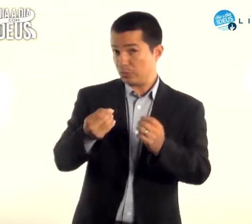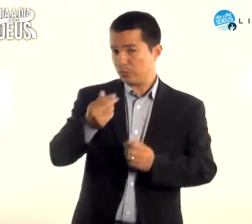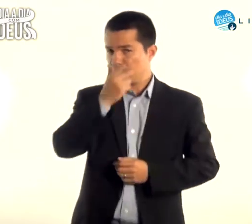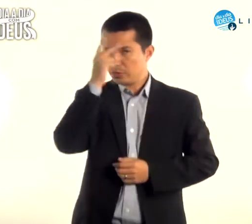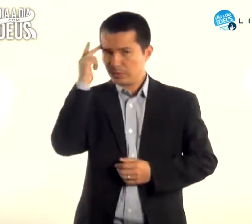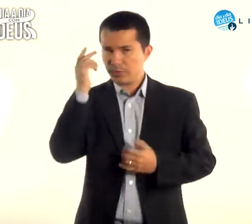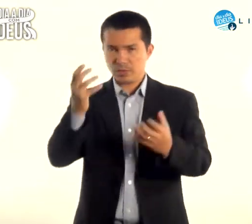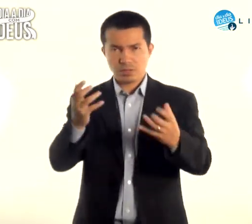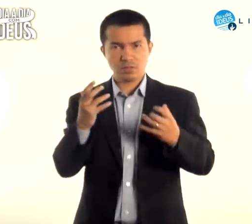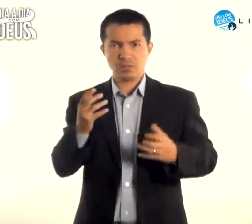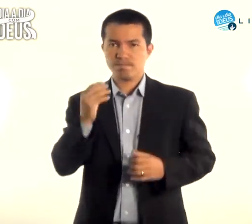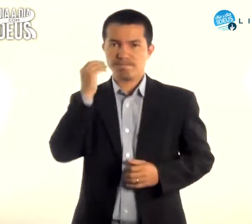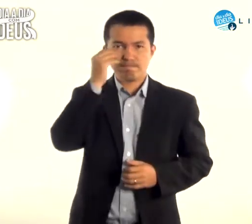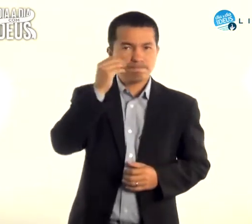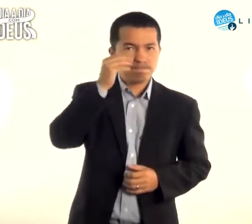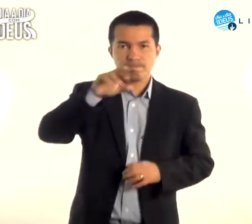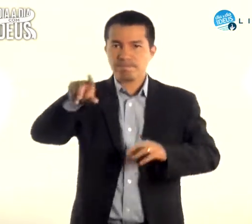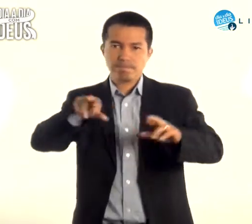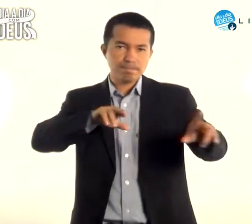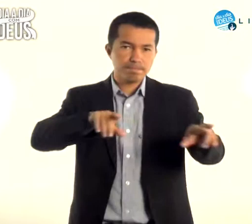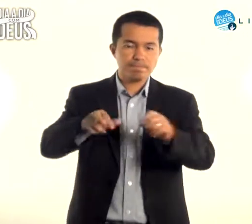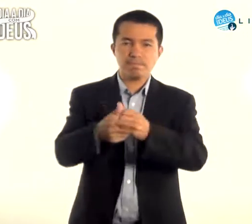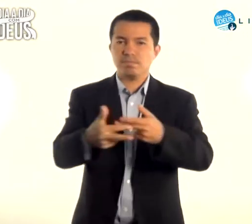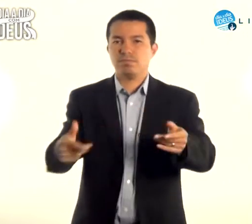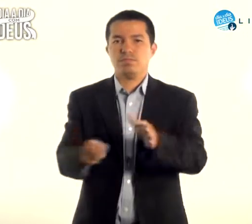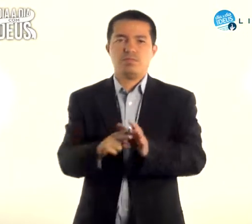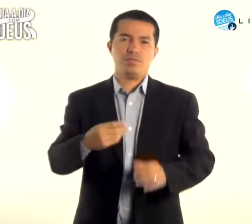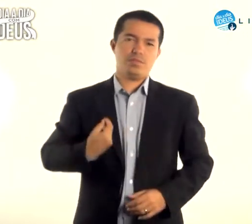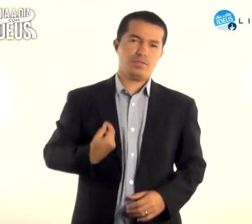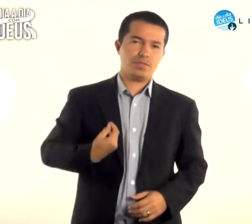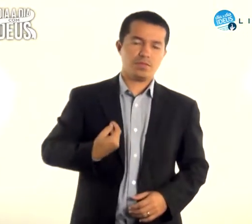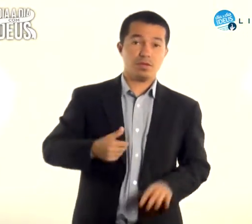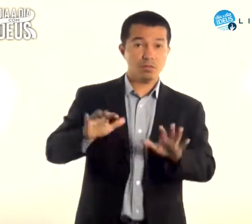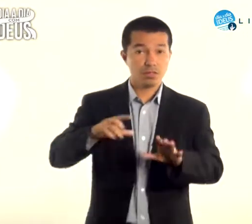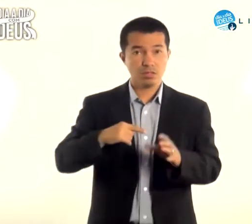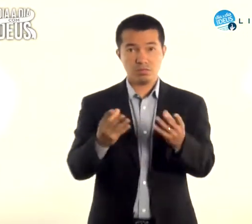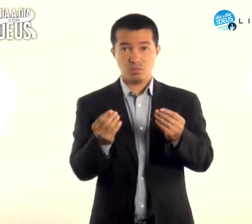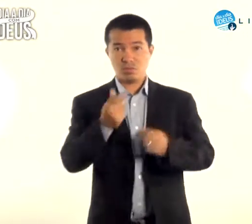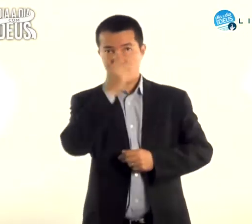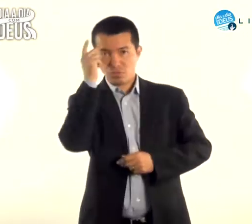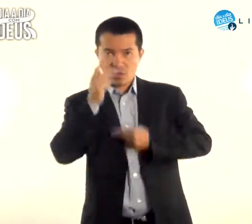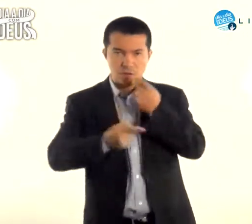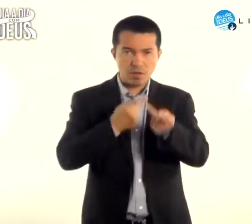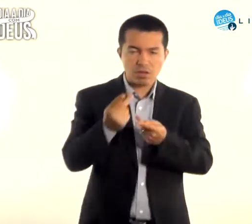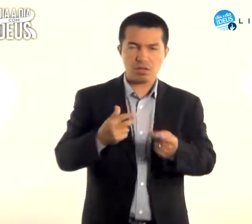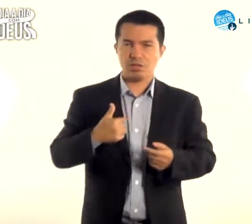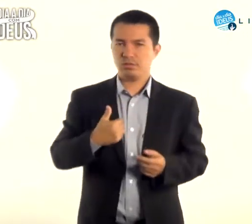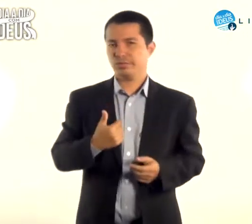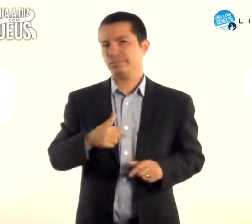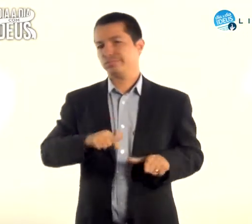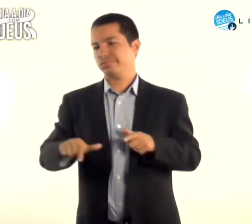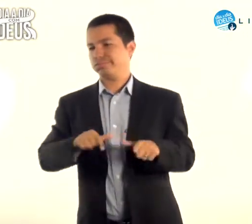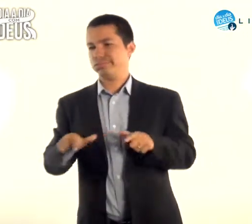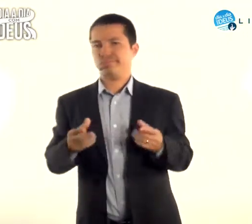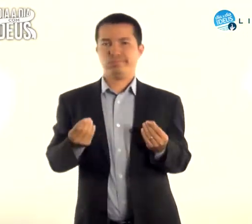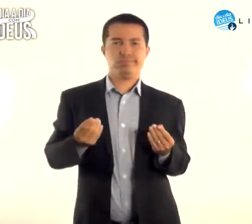é simples. Todo mundo diz assim: eu trabalho demais. A vida é muito pesada. Então eu